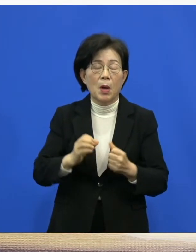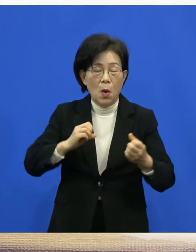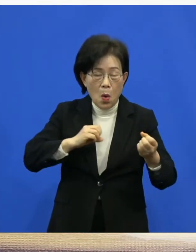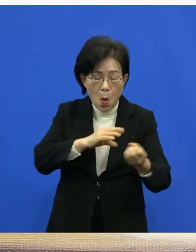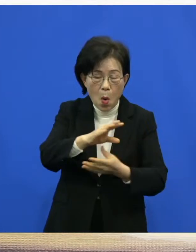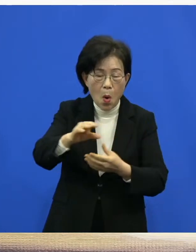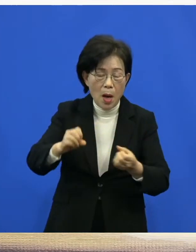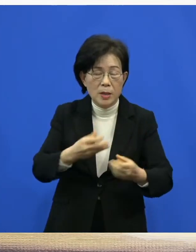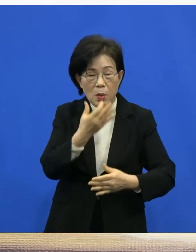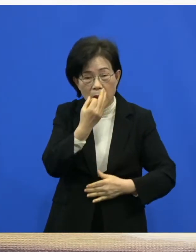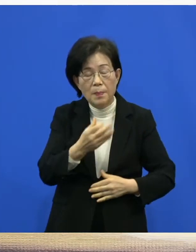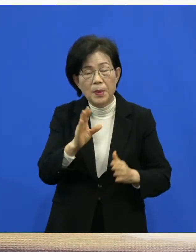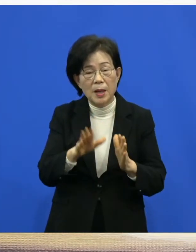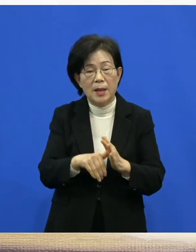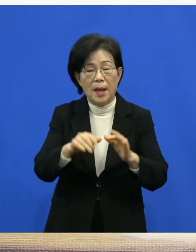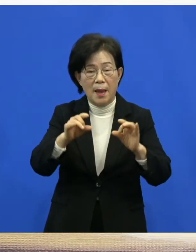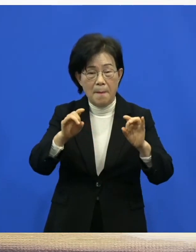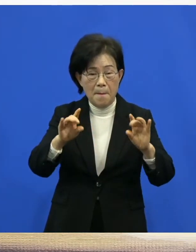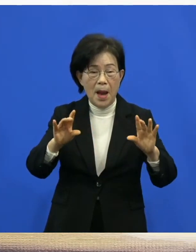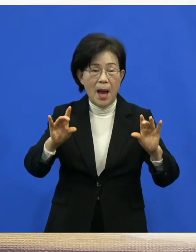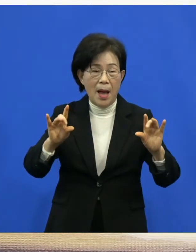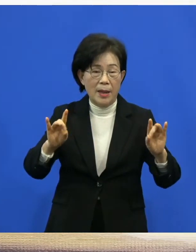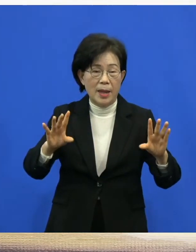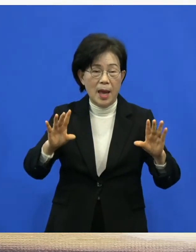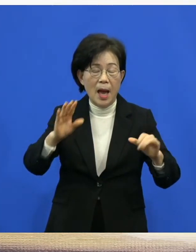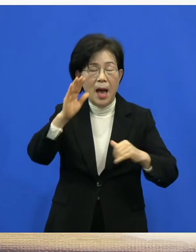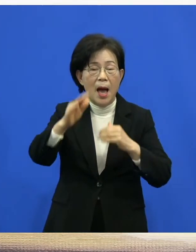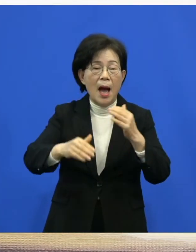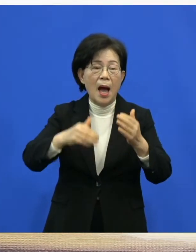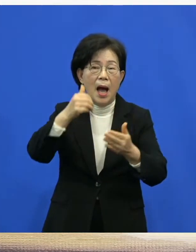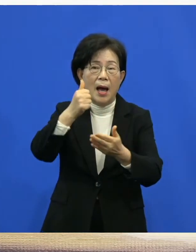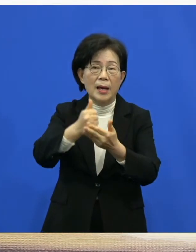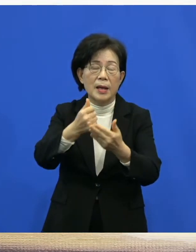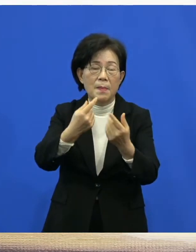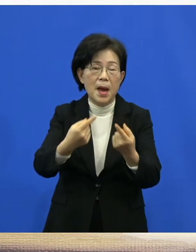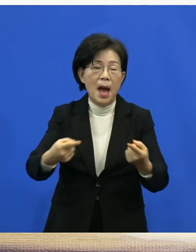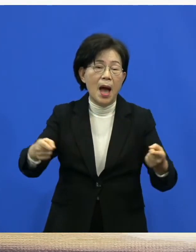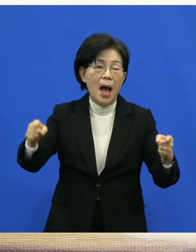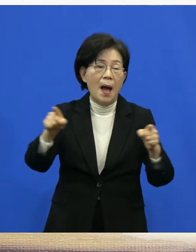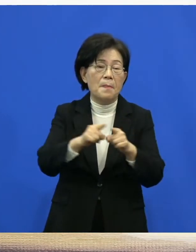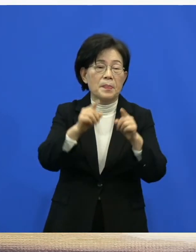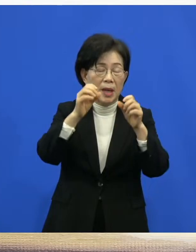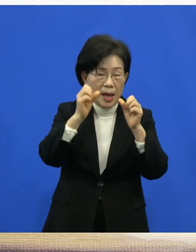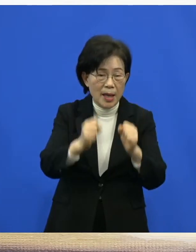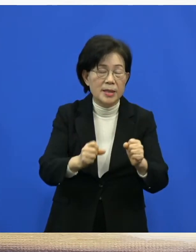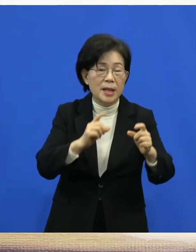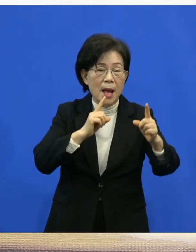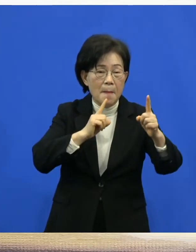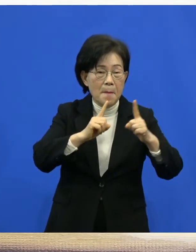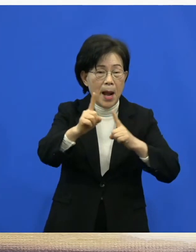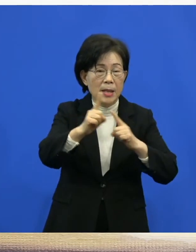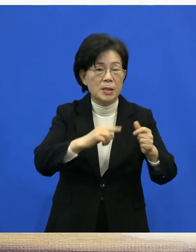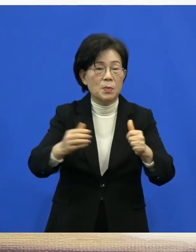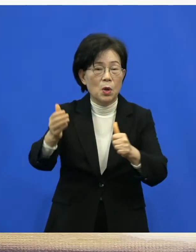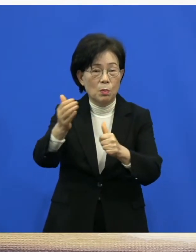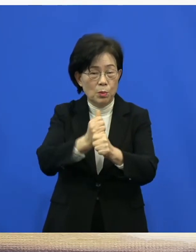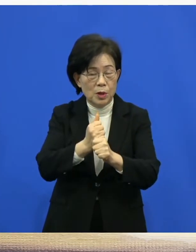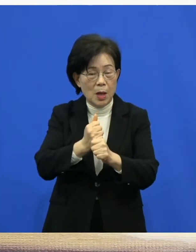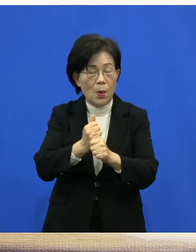혼란스럽고 힘들 때마다 나와 함께 하신다는 이 말씀을 붙들고